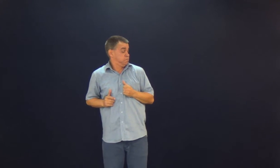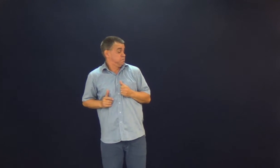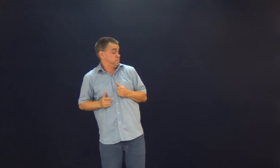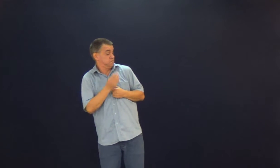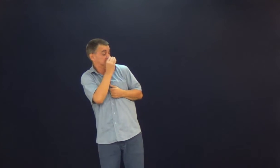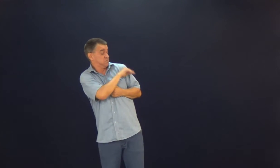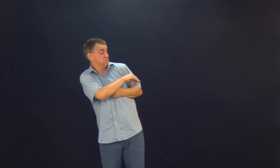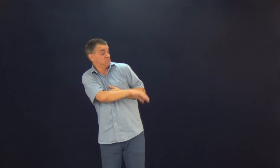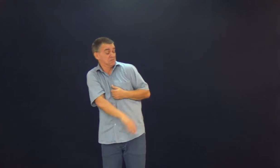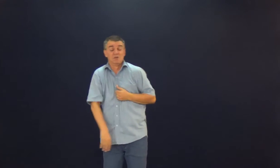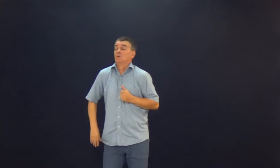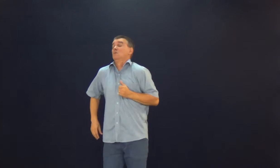avaliava